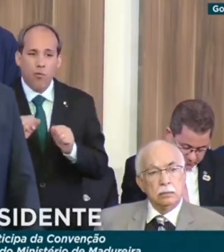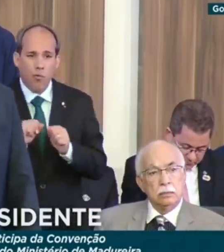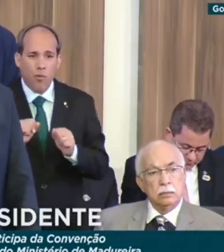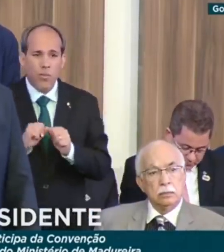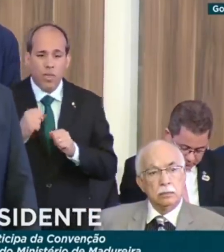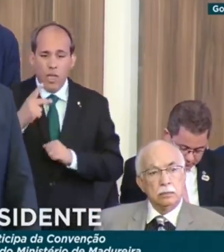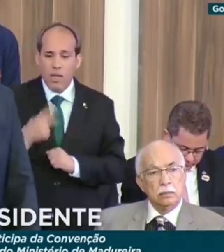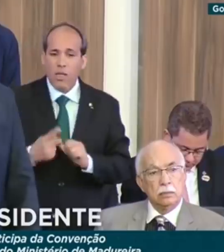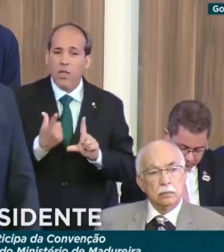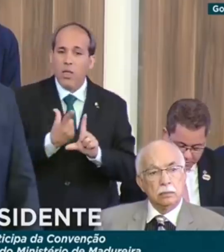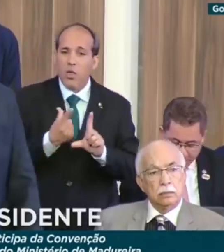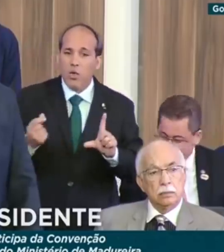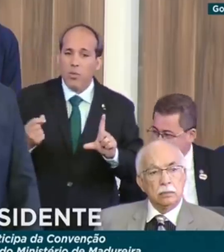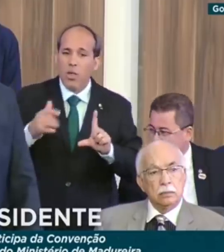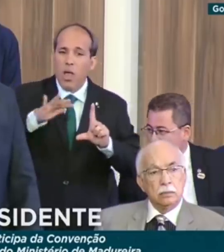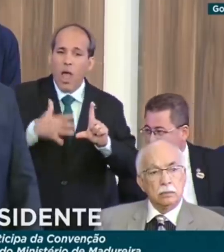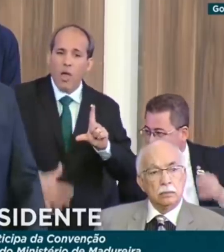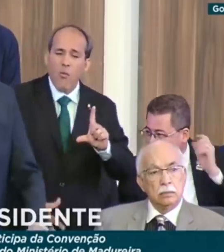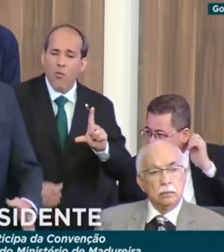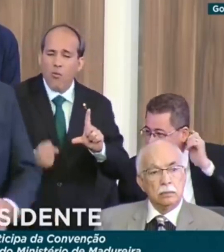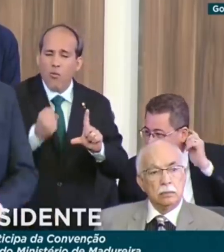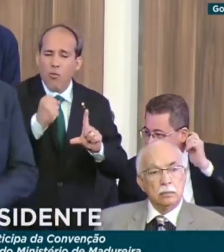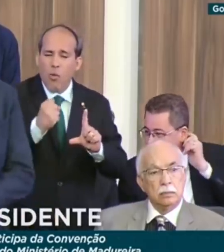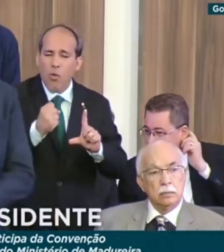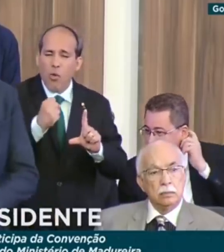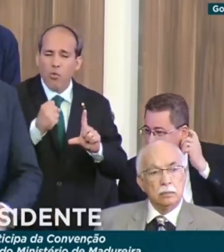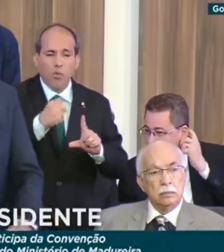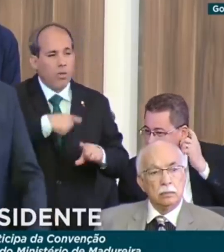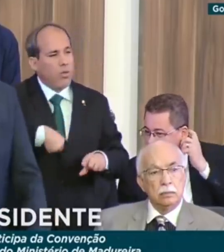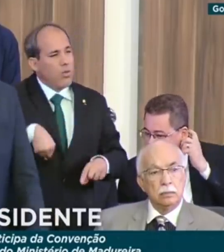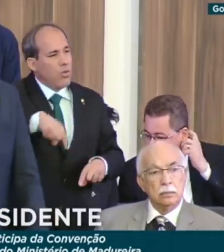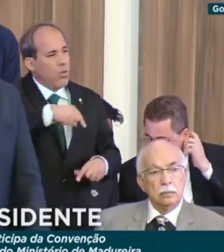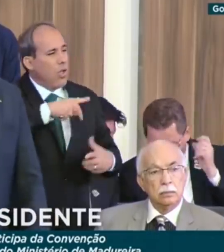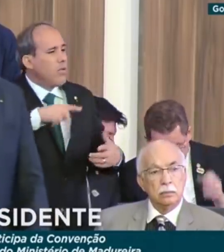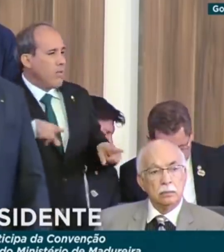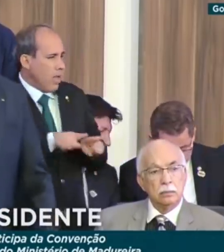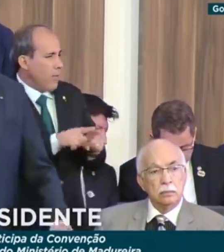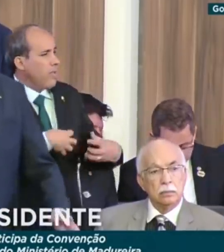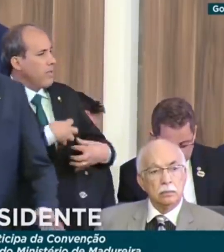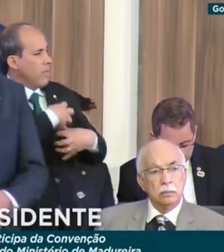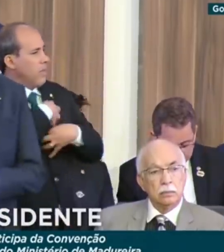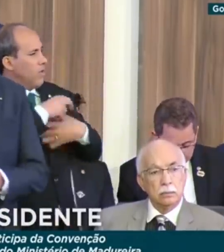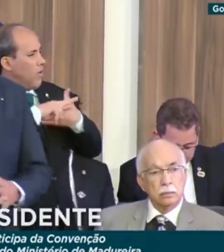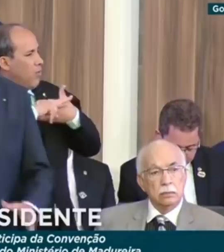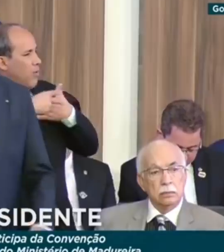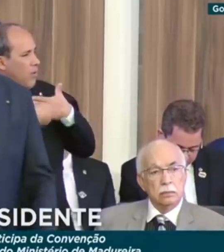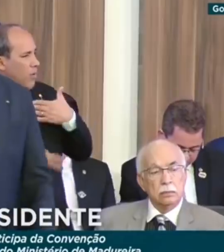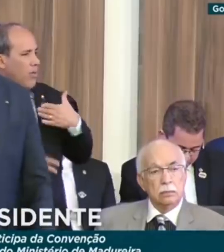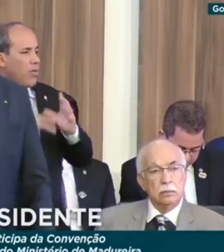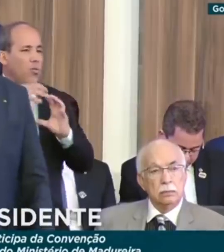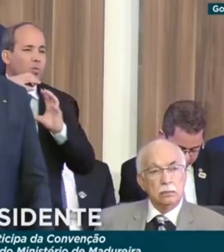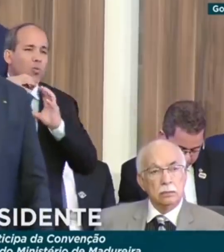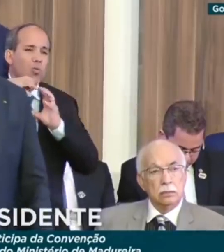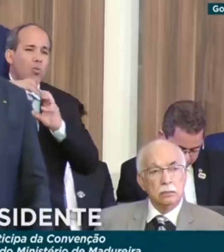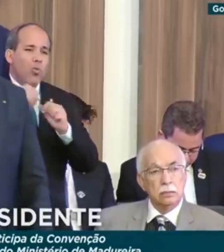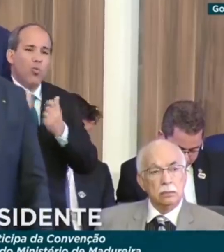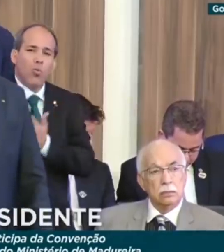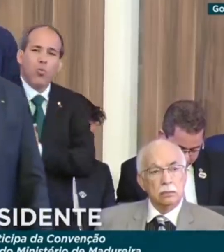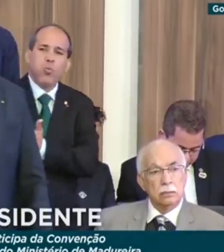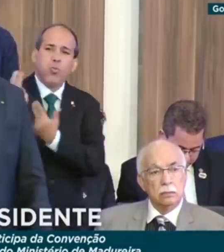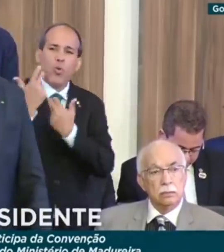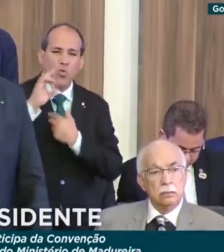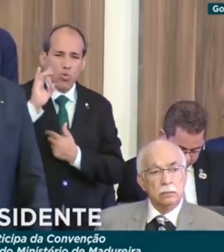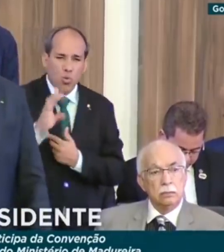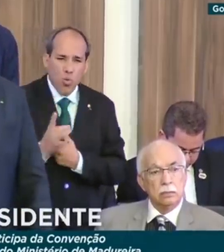a economia sofresse um baque muito forte. E nós sofremos as consequências disso no mundo todo. Não é apenas no